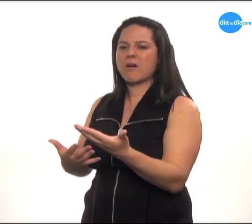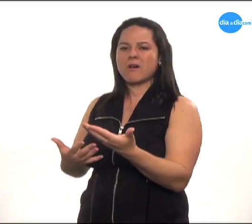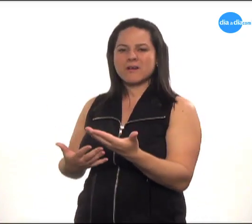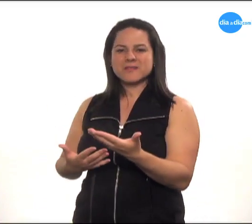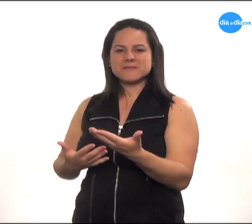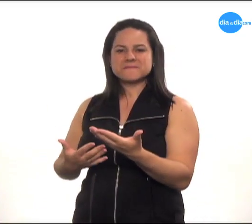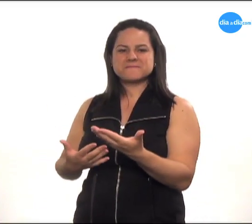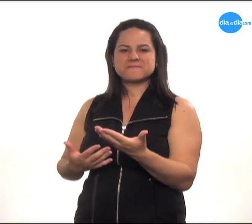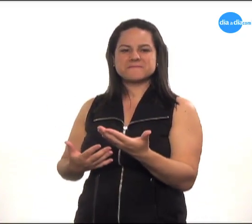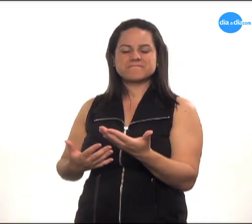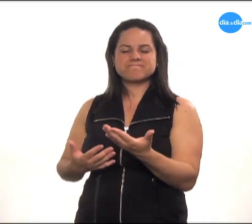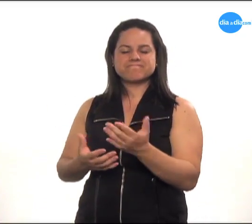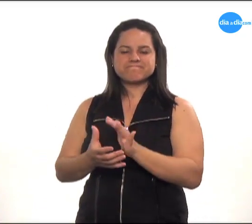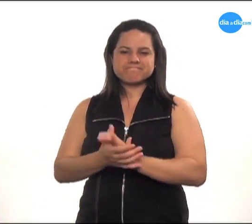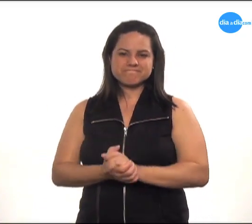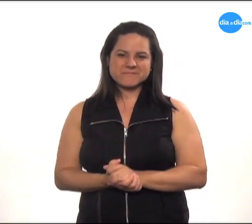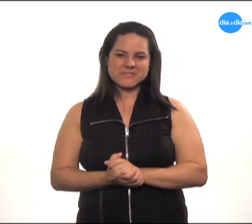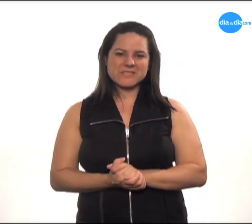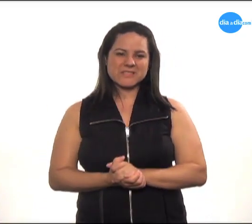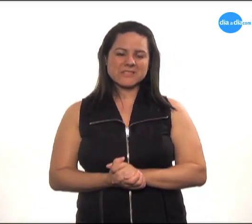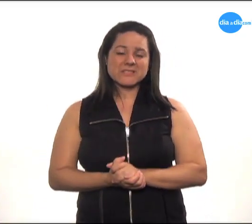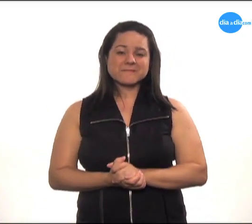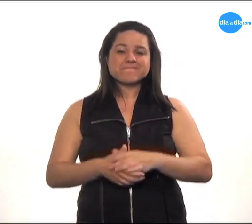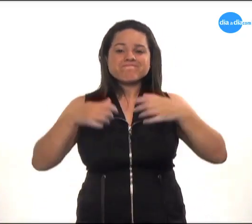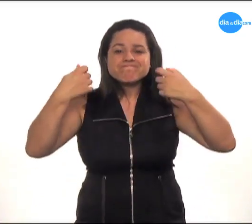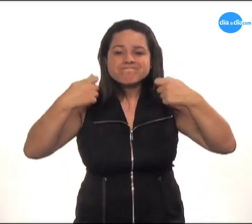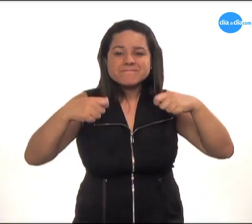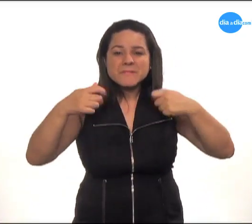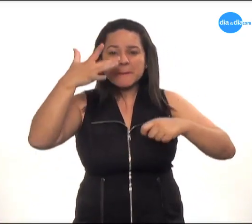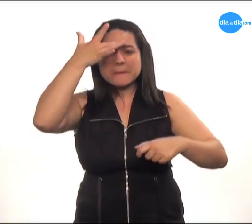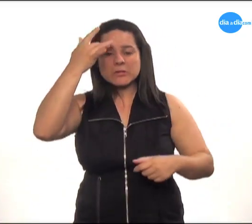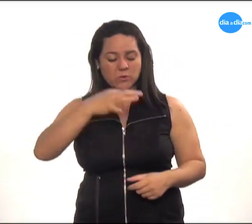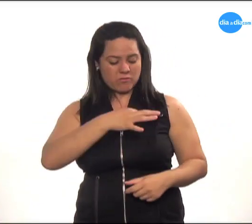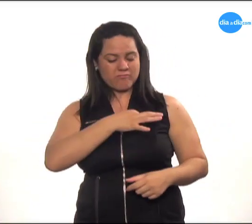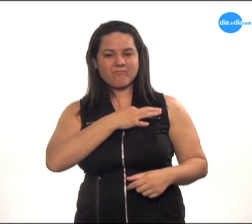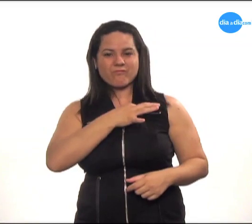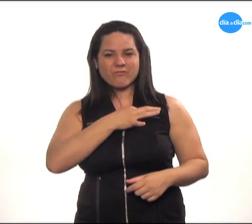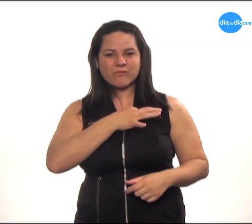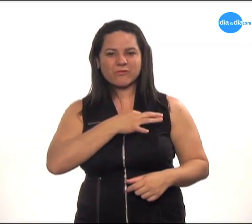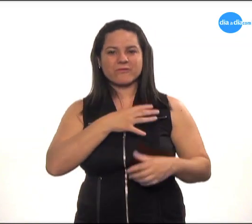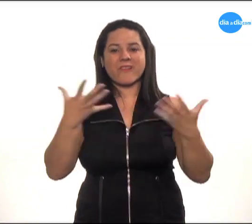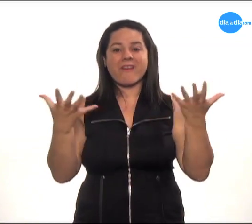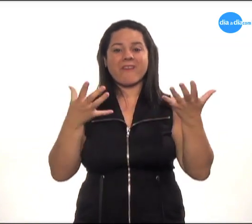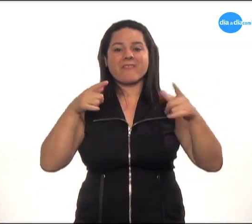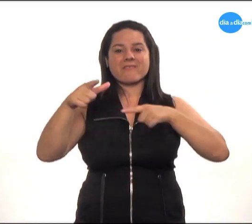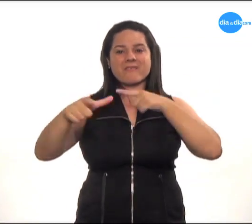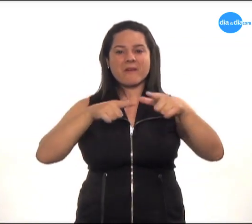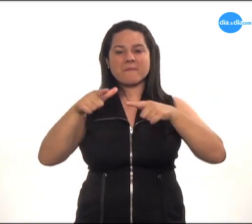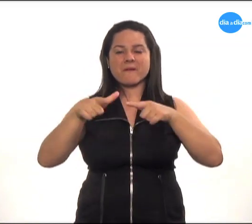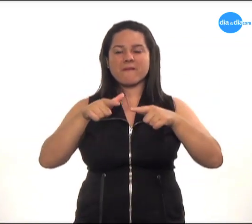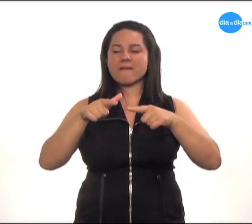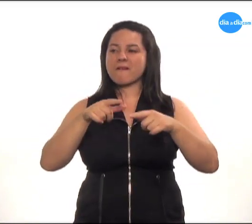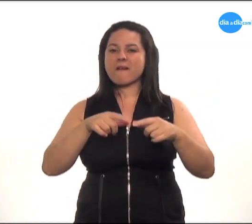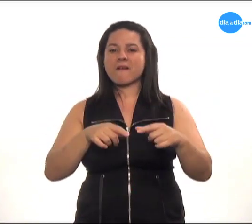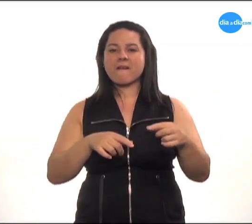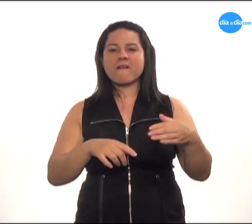Uma das maiores carências que nós temos é a pessoas voluntárias que queiram servir nos estacionamentos.